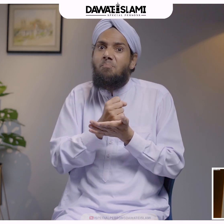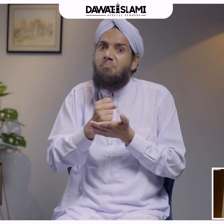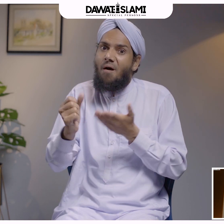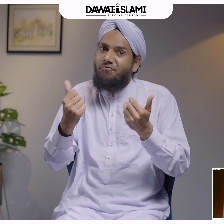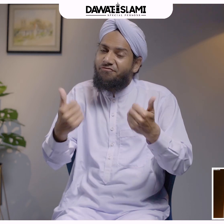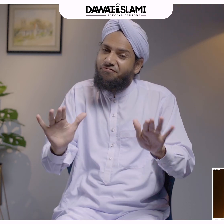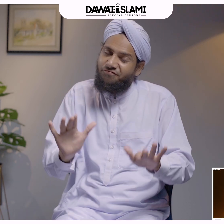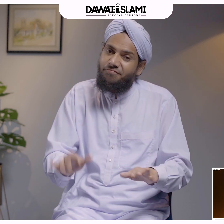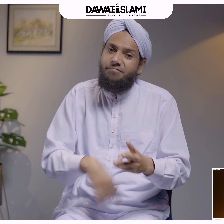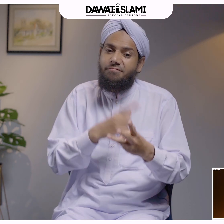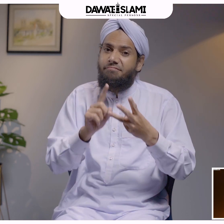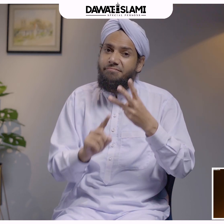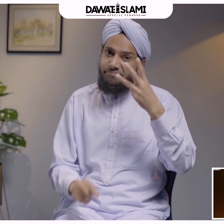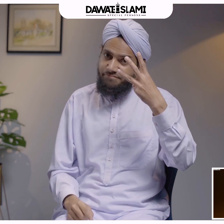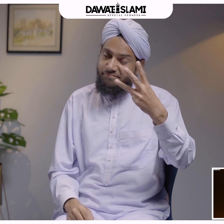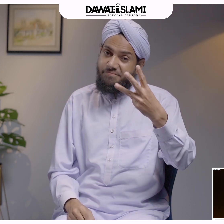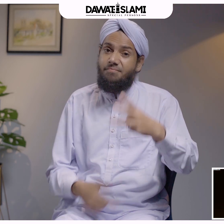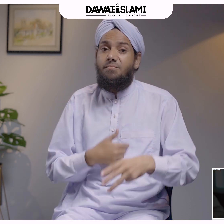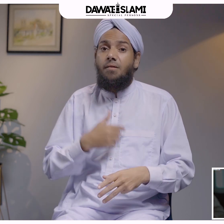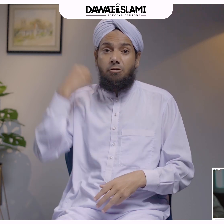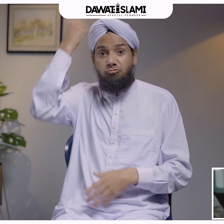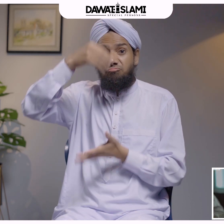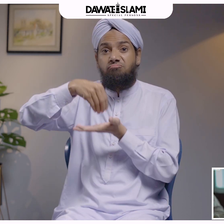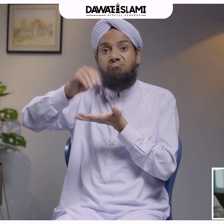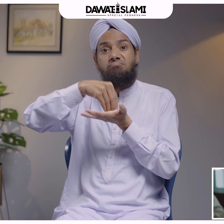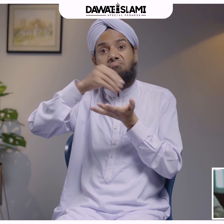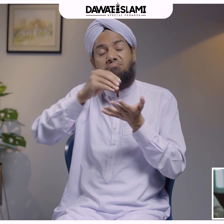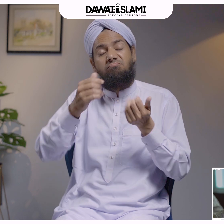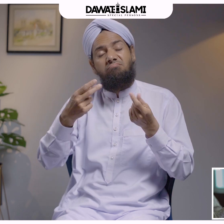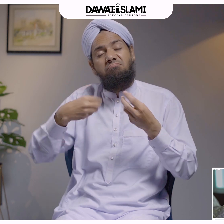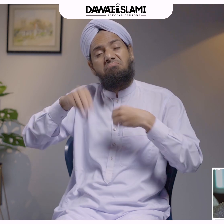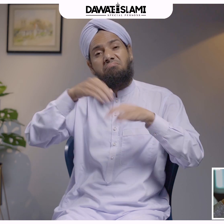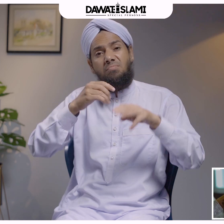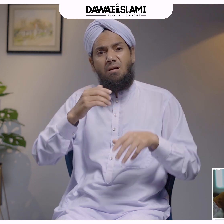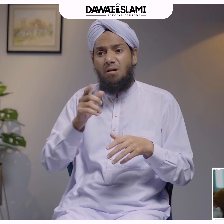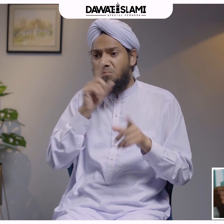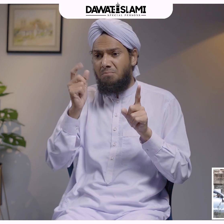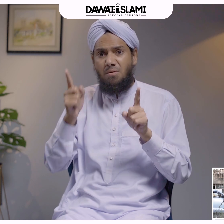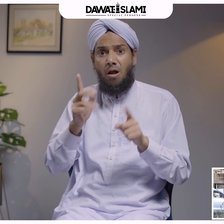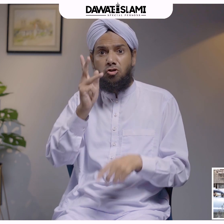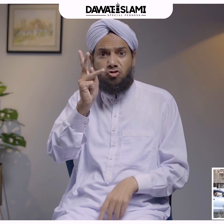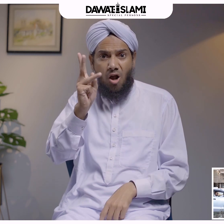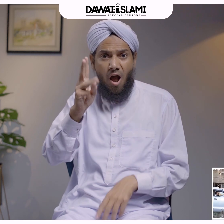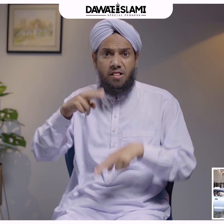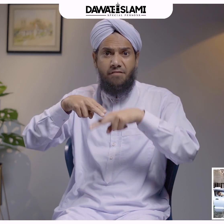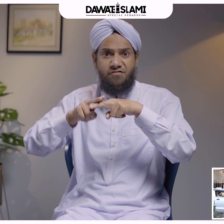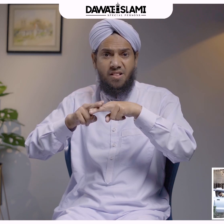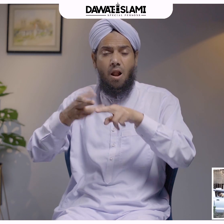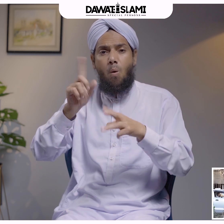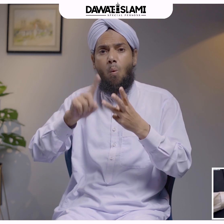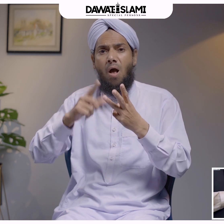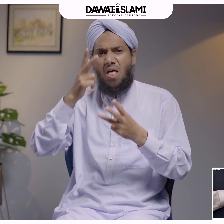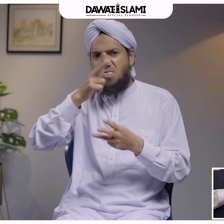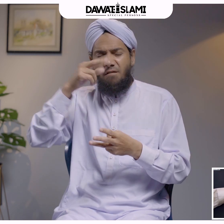تو اس کے پچھلے گناہ معاف کر دیے جائیں گے۔ نمبر 3، صدقہ و خیرات، رمضان المبارک میں زکوٰۃ